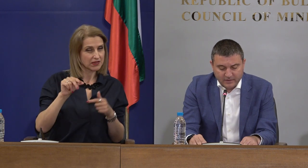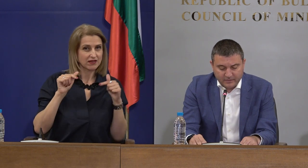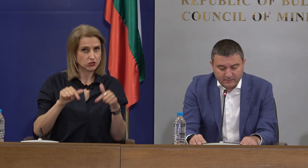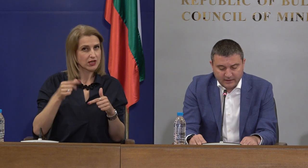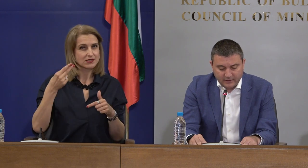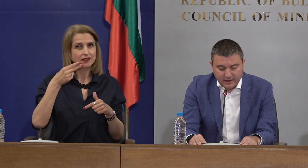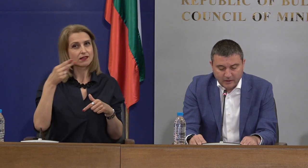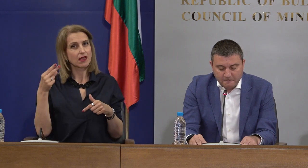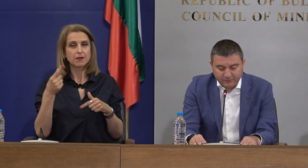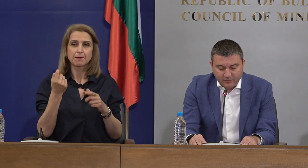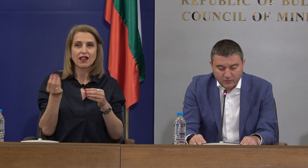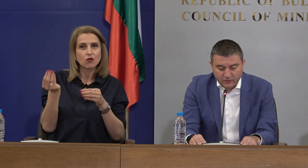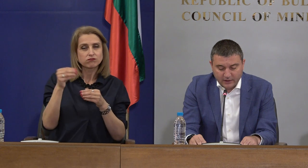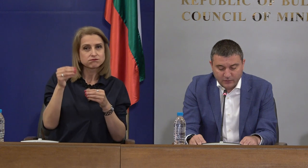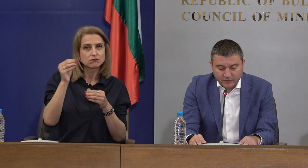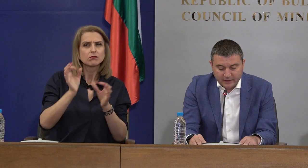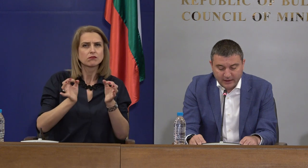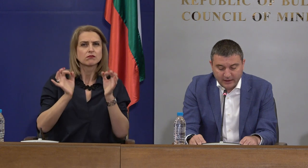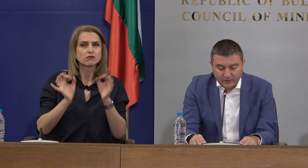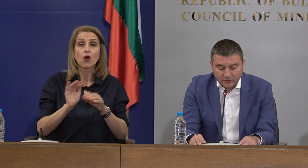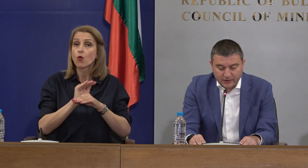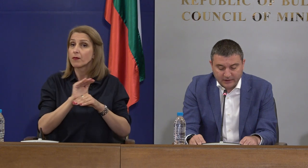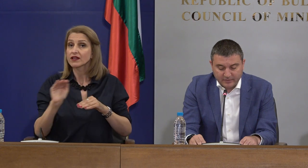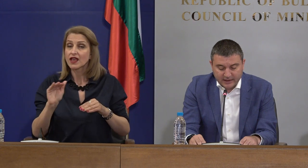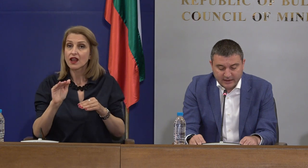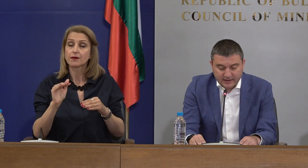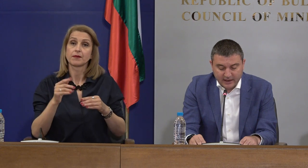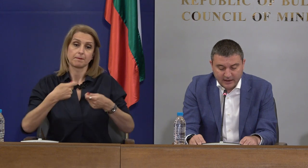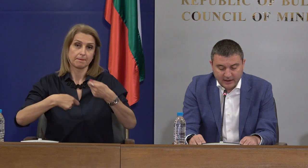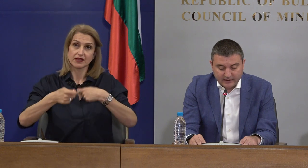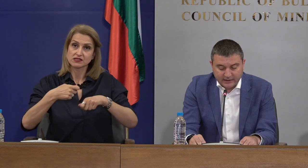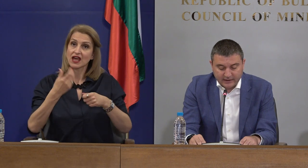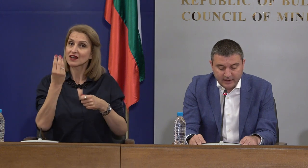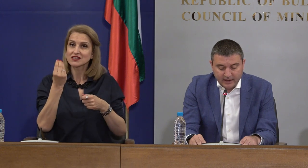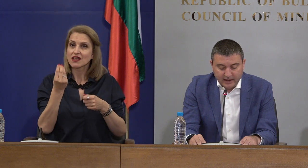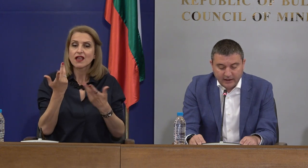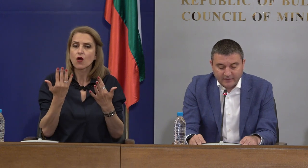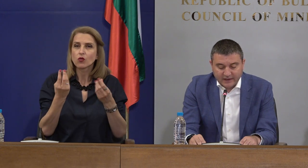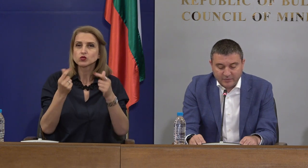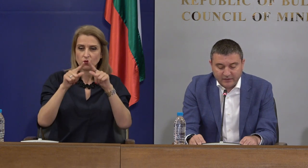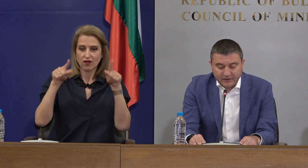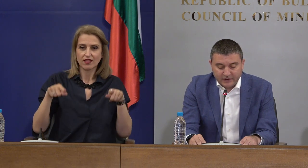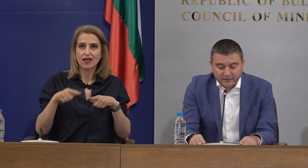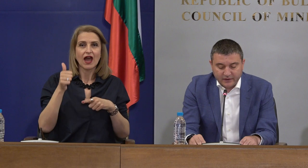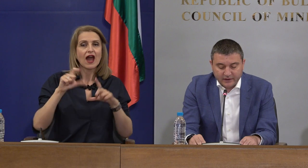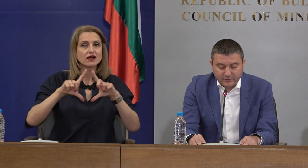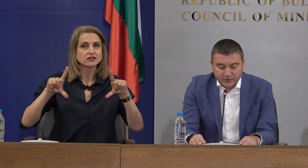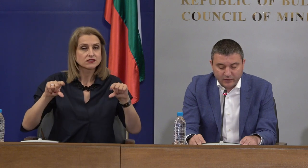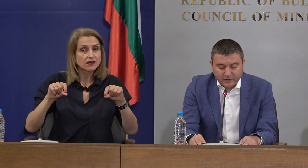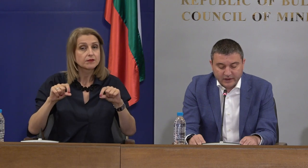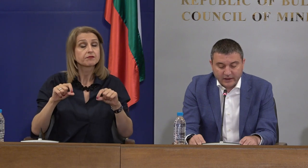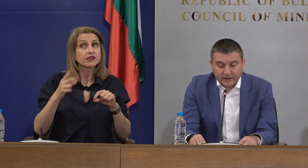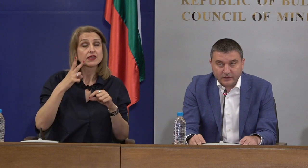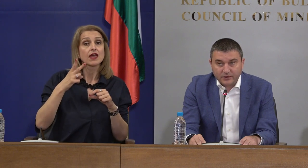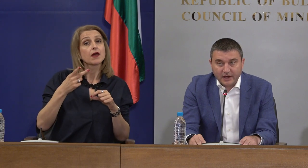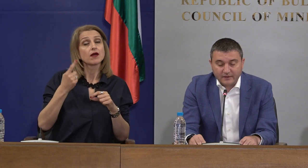тази тема е предмет на дебат. По-конкретно, при определяне на относимата пазарна цена на акциите са взети предвид изискванията на